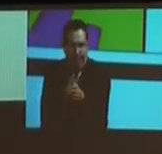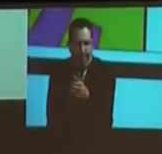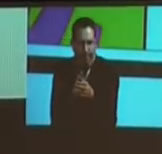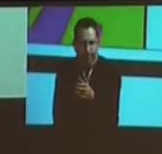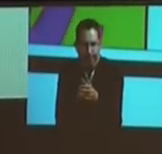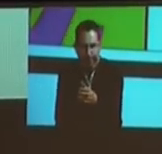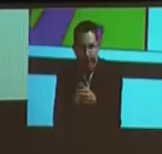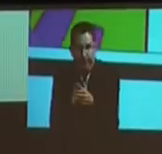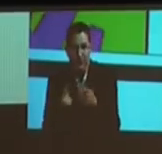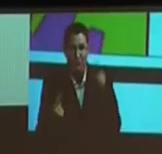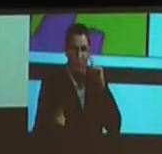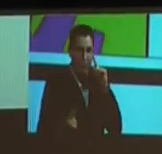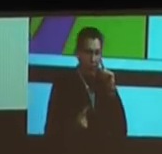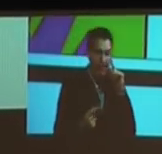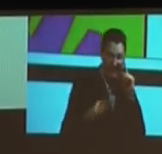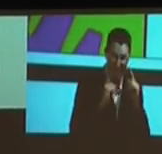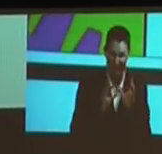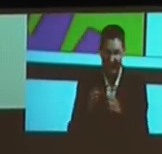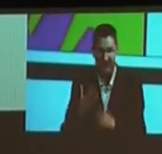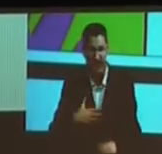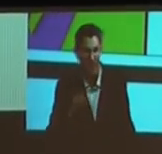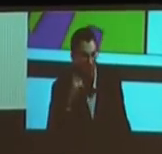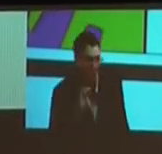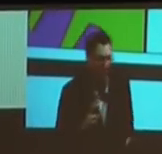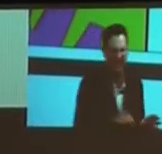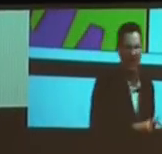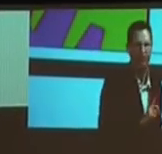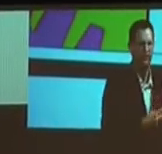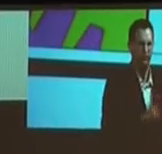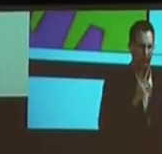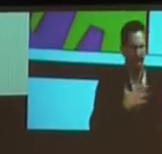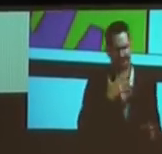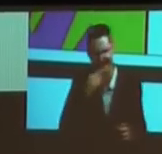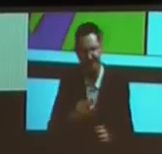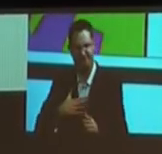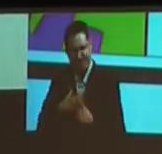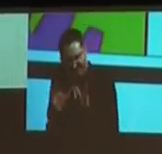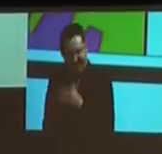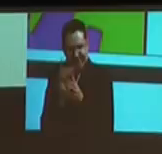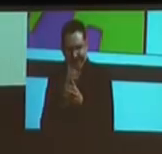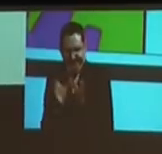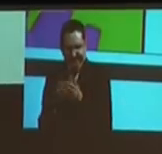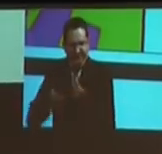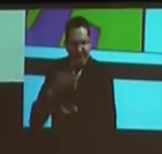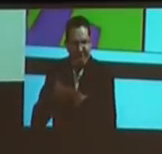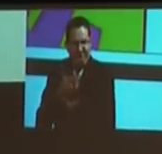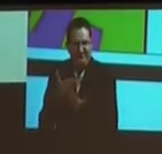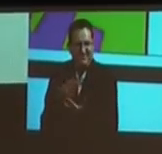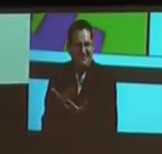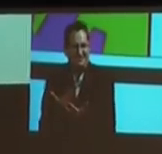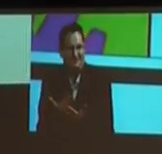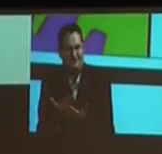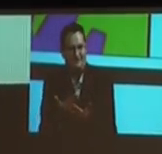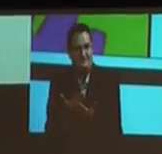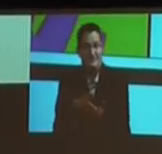mehr die ist, die sie mal war. Wir befinden uns nicht mehr in dem sogenannten Ghetto, sondern früher war es einfach so, dass man